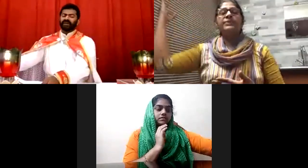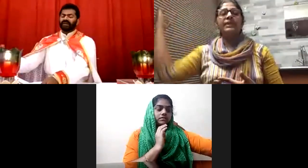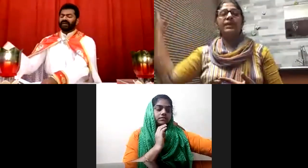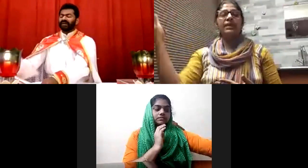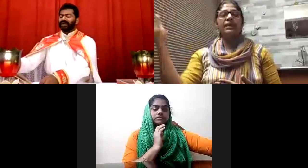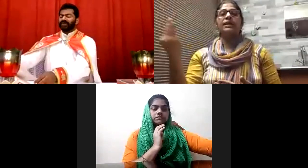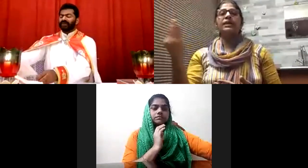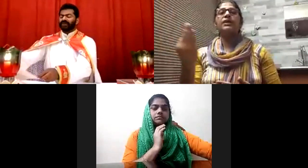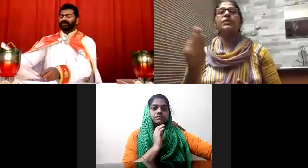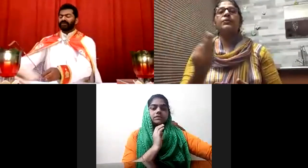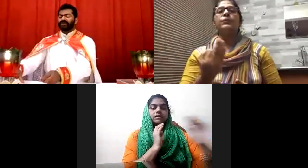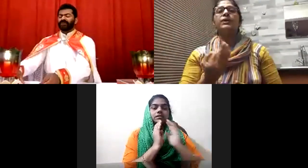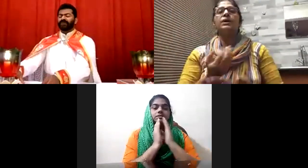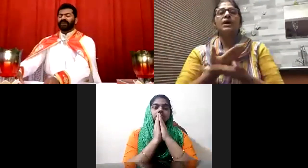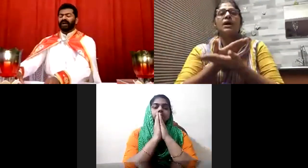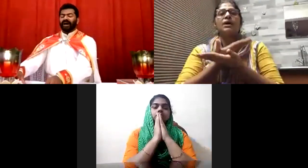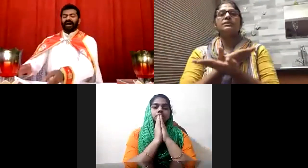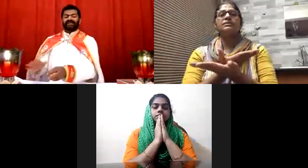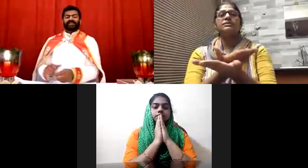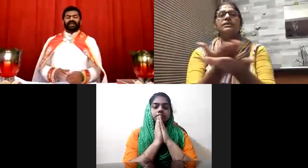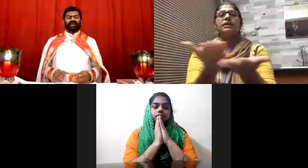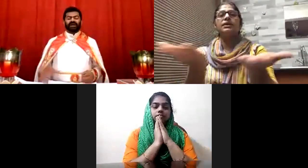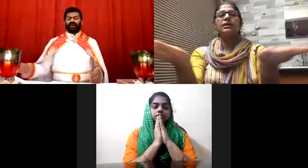ഉദ്ധാനം നീ അരുളുന്നു.